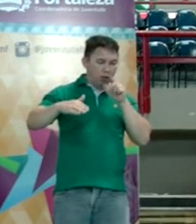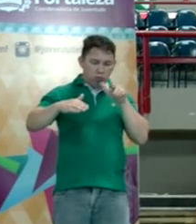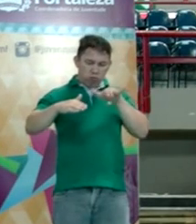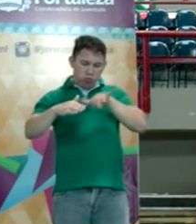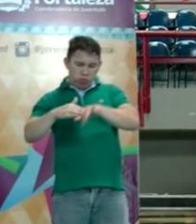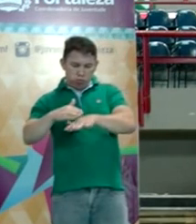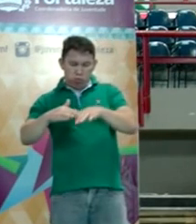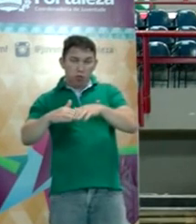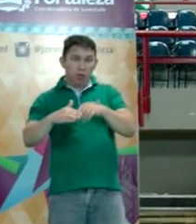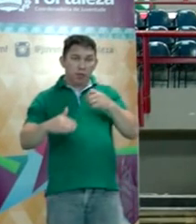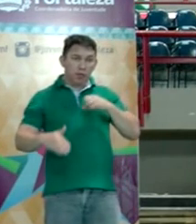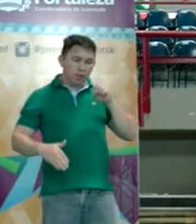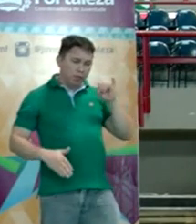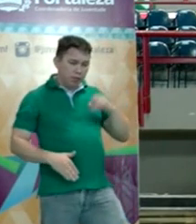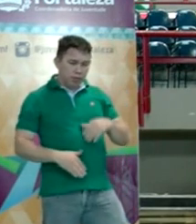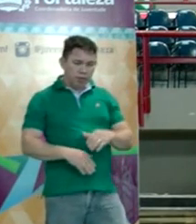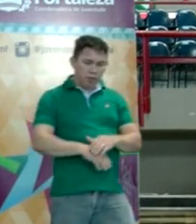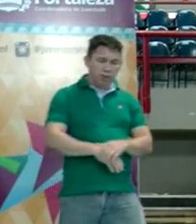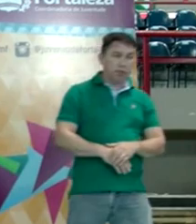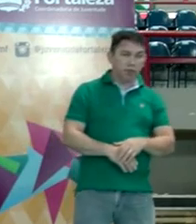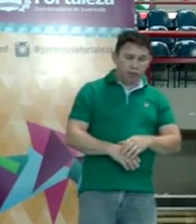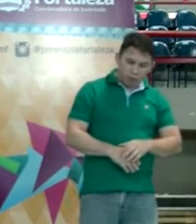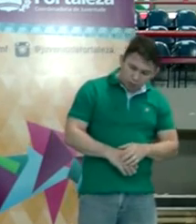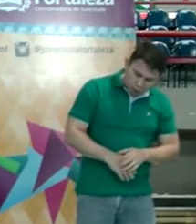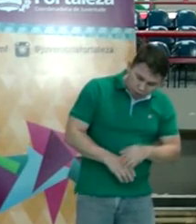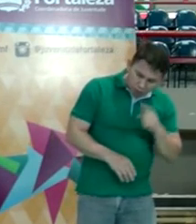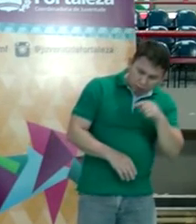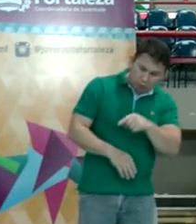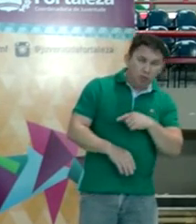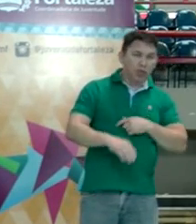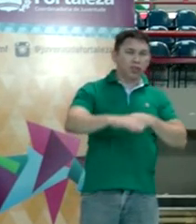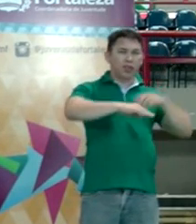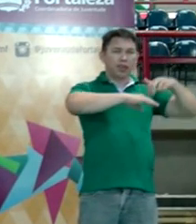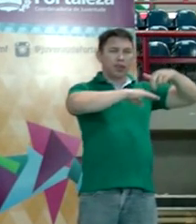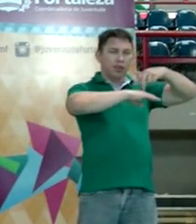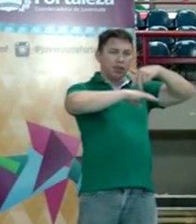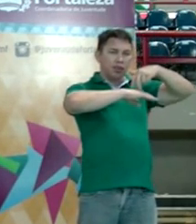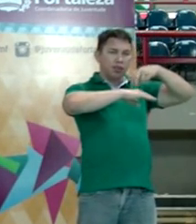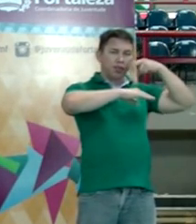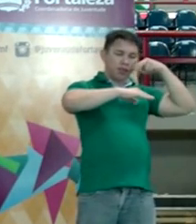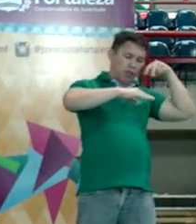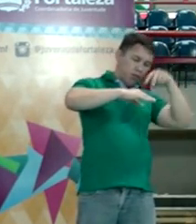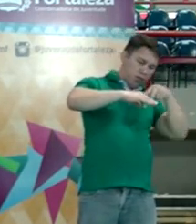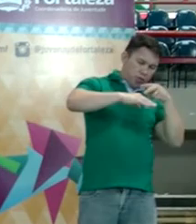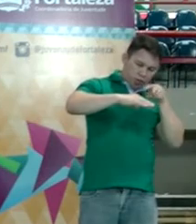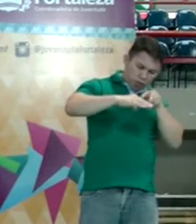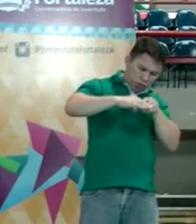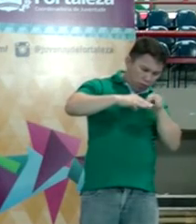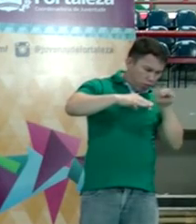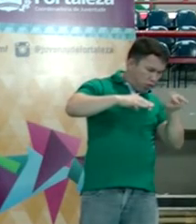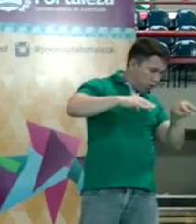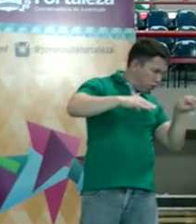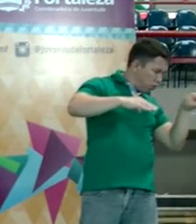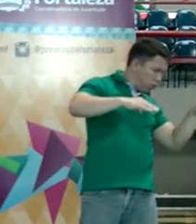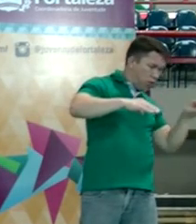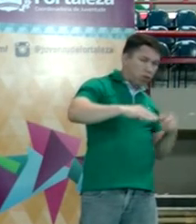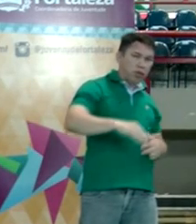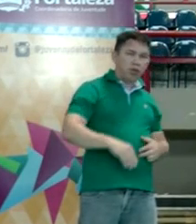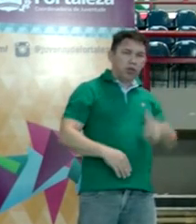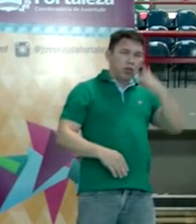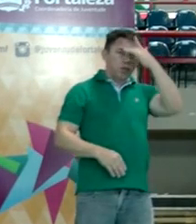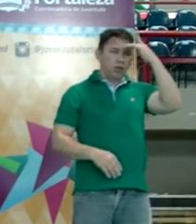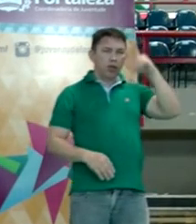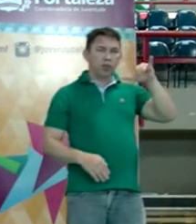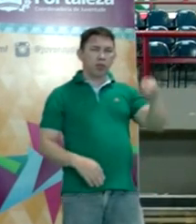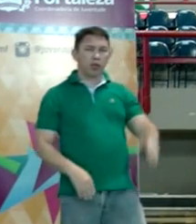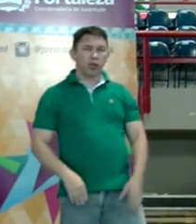Se você ficar dando uma olhada ali nas bocas de lobo, nas esquinas, se você passa assim uma meia hora olhando, rapaz, é distante, passa